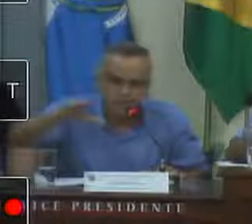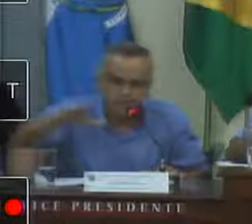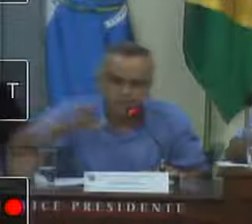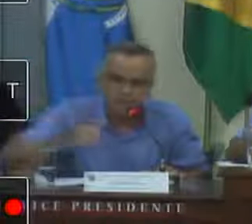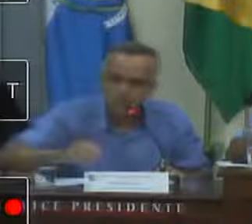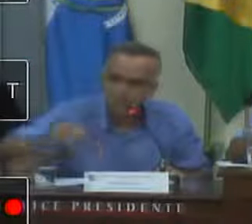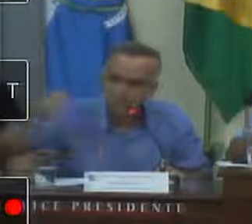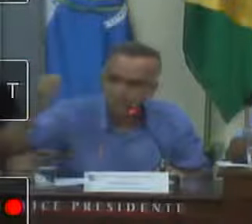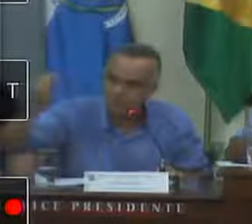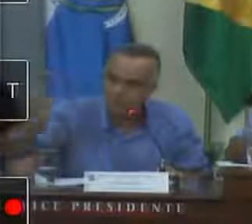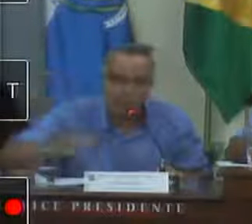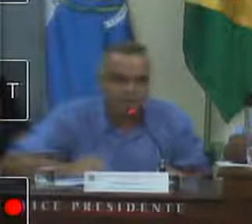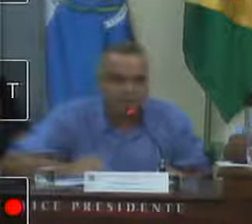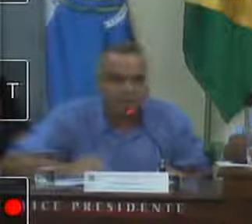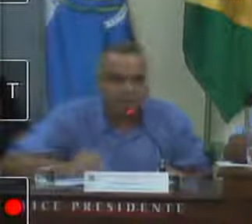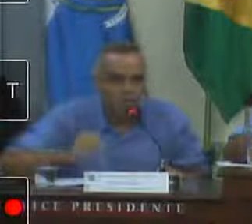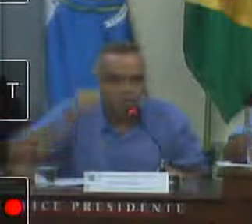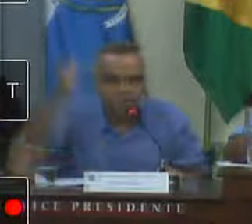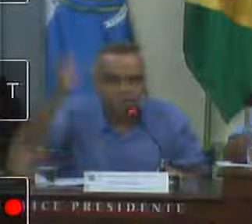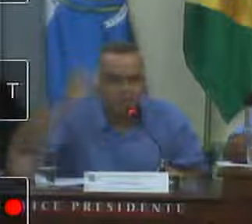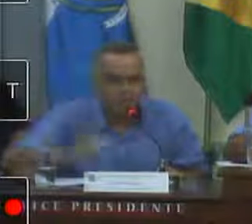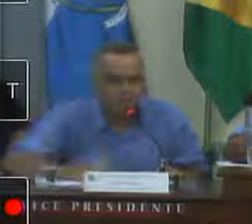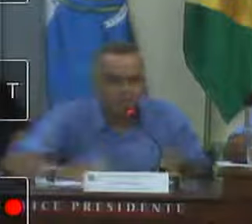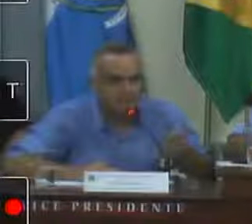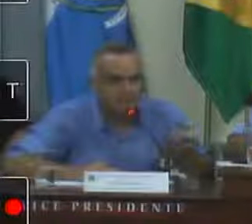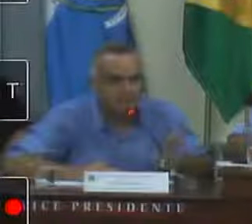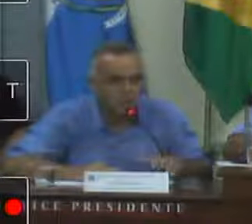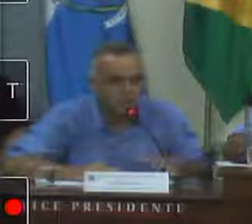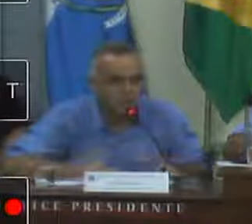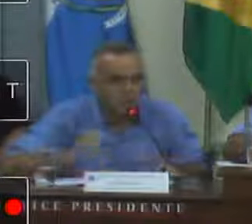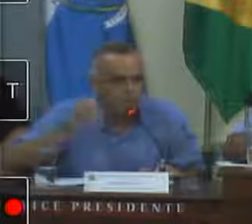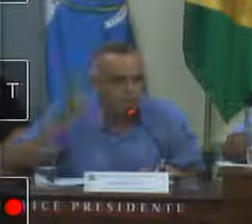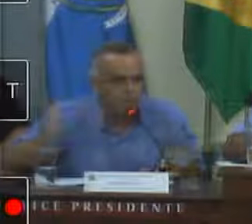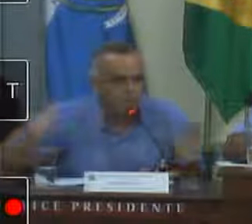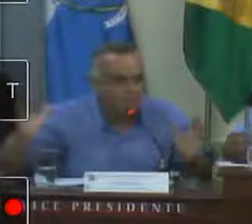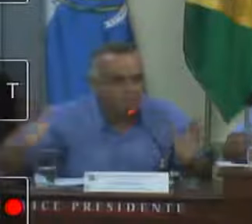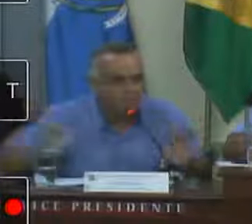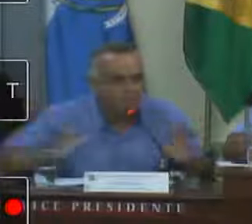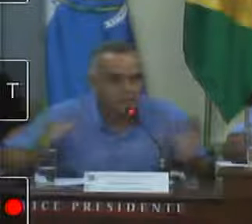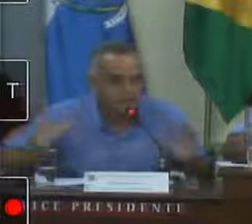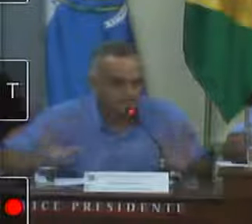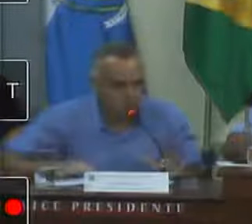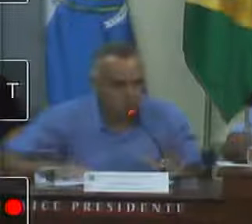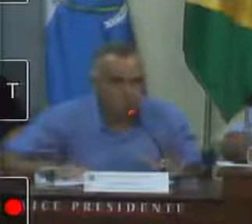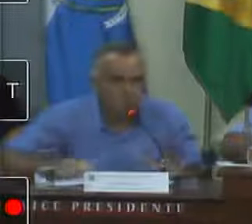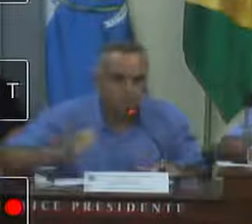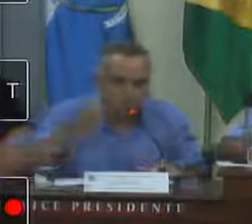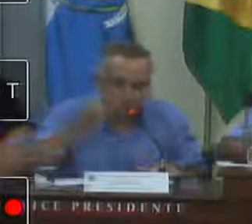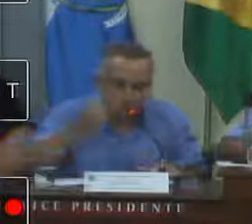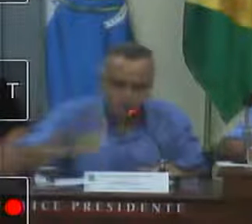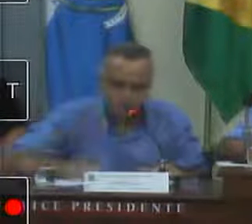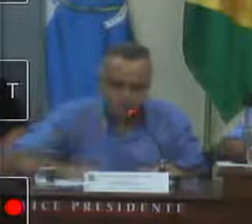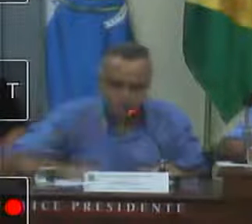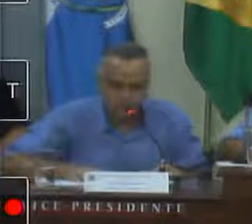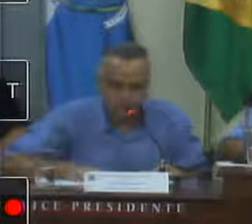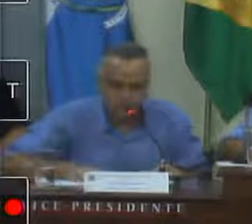param na ponte do estabelecimento, vendendo latão. O cara está vendendo a 6, ele põe a 4, 2 por... E aí cria um mal-estar danado. E nós